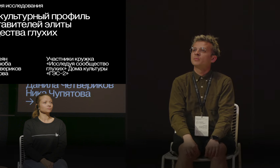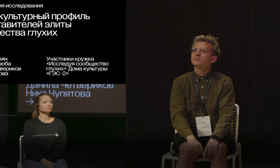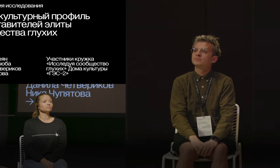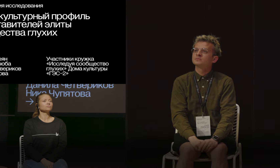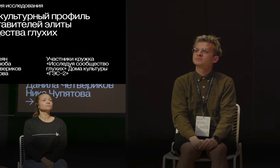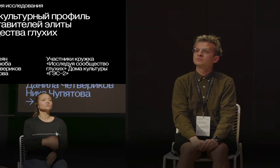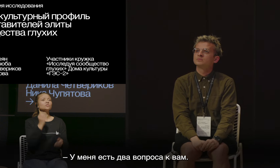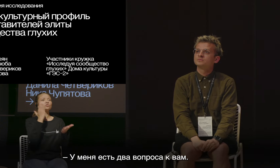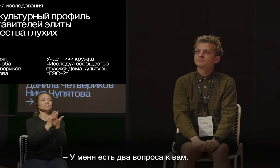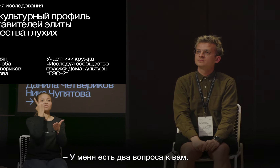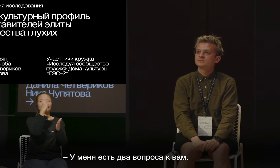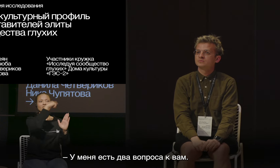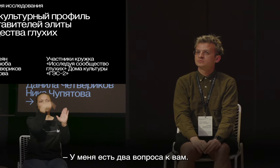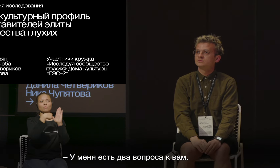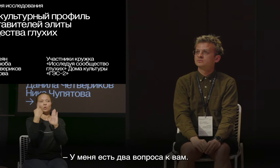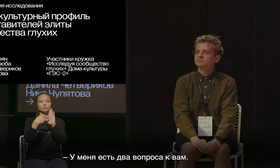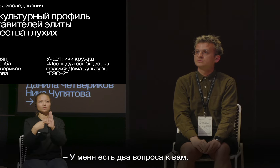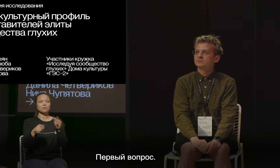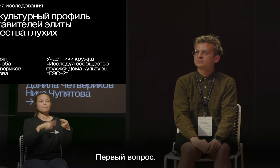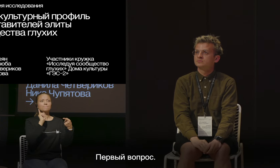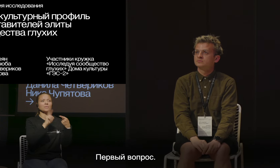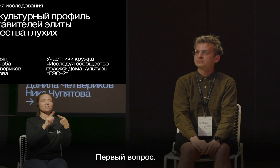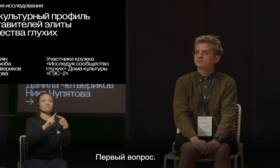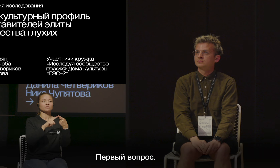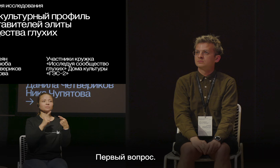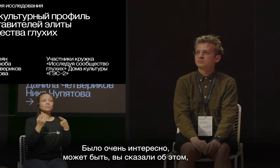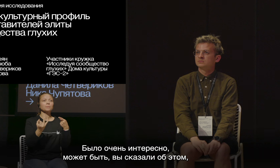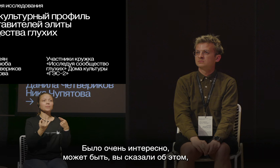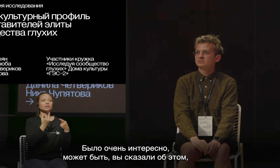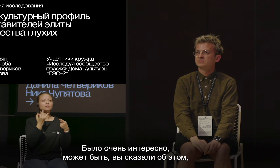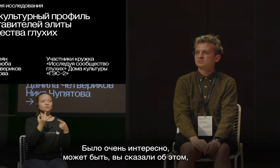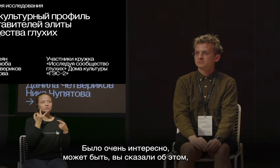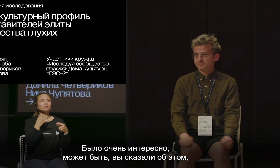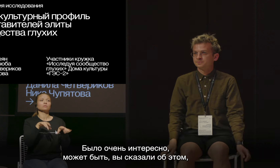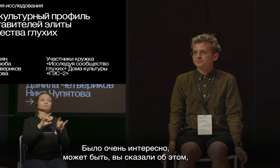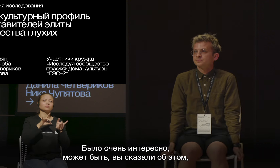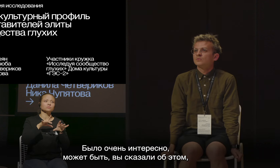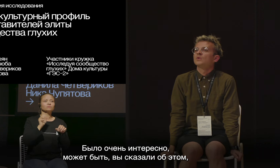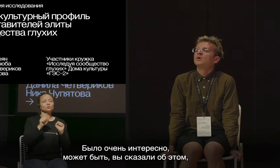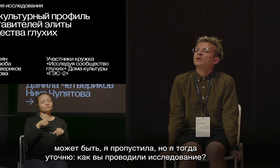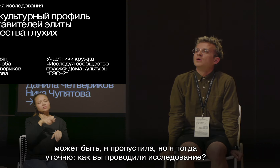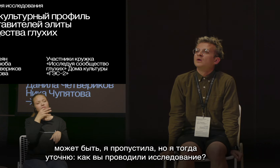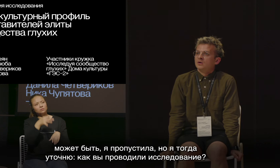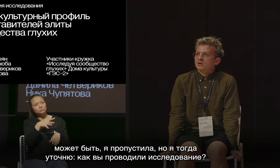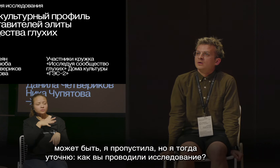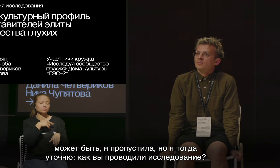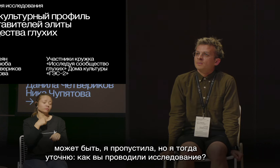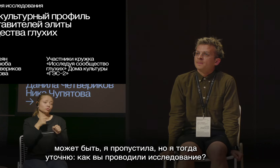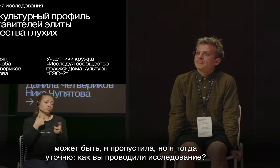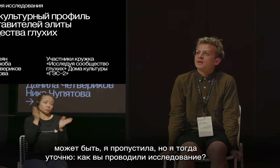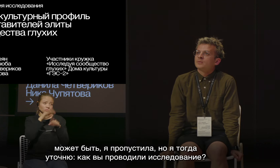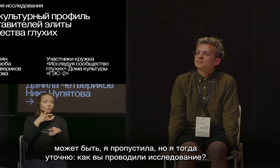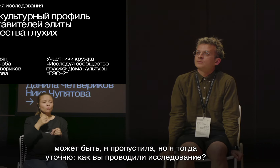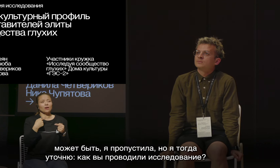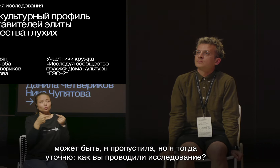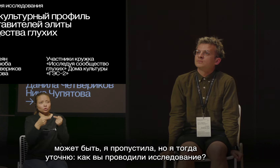Еще. У меня есть два вопроса к вам. Первый вопрос. Было очень интересно. Может быть, вы сказали об этом, может быть, я пропустил, но я тогда уточню. Как